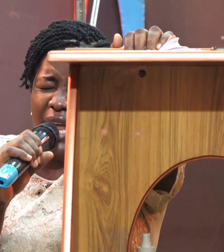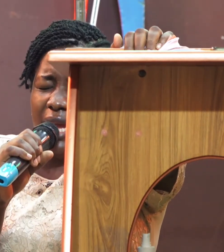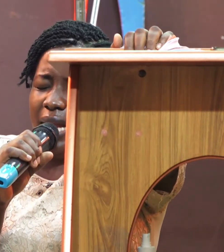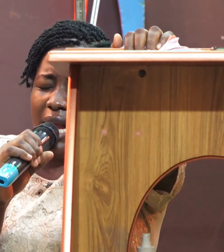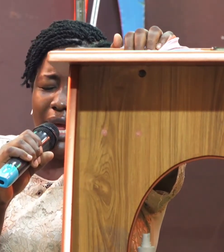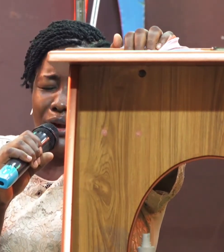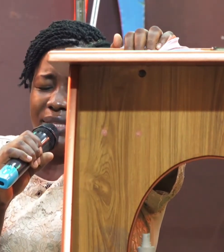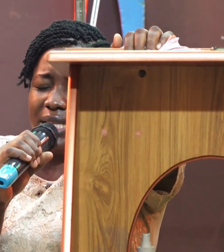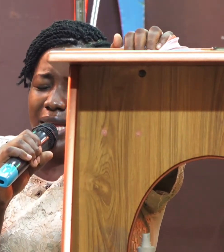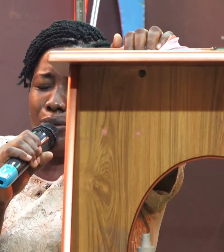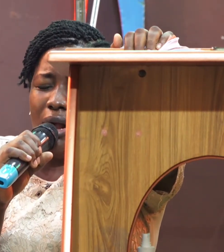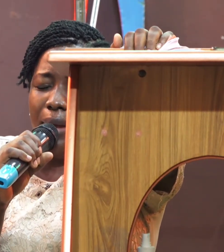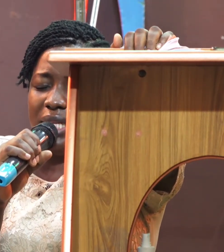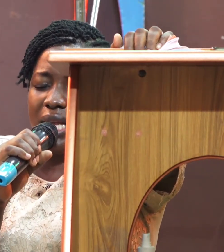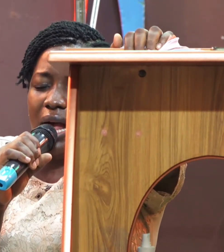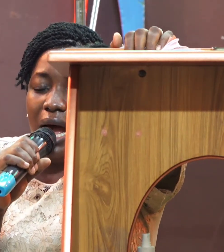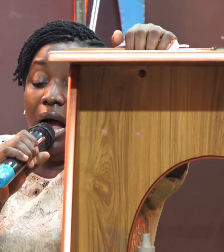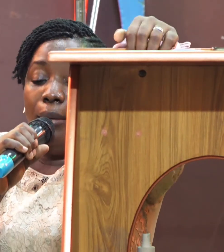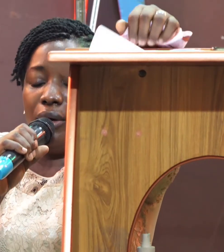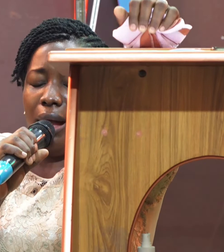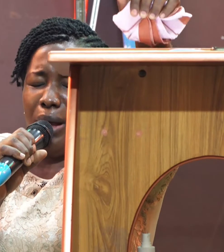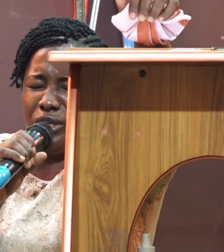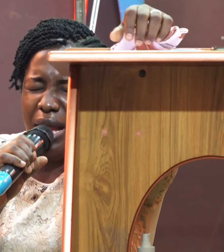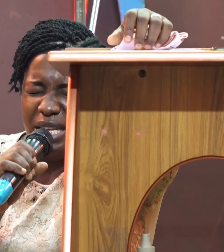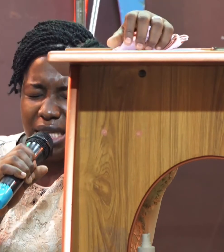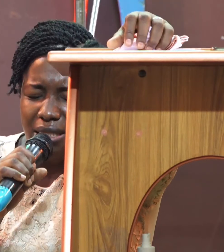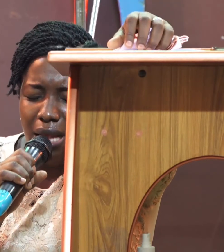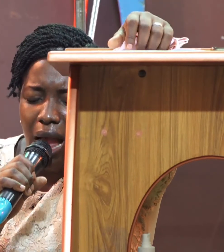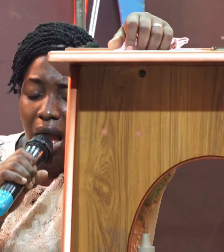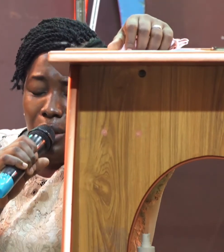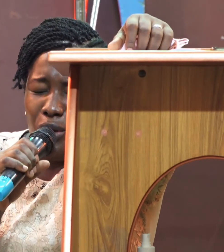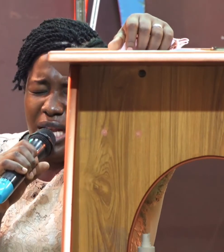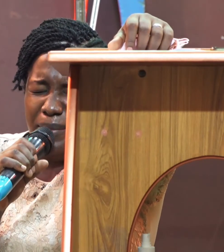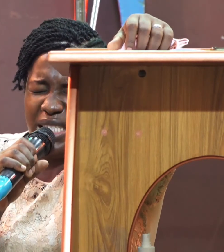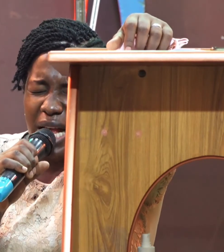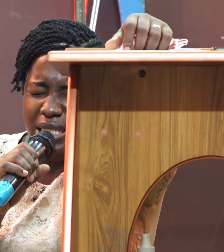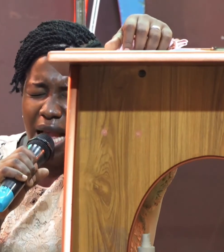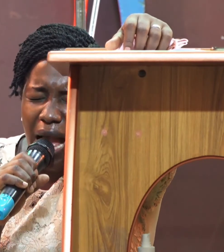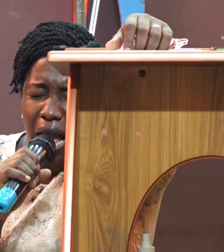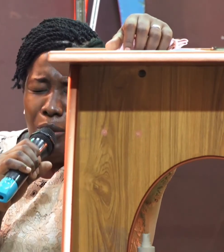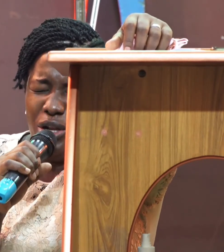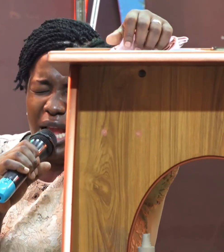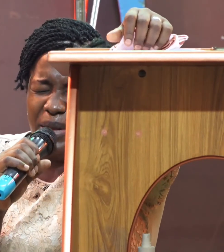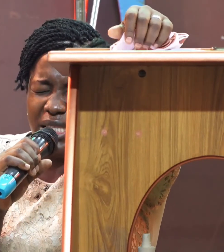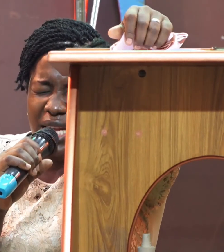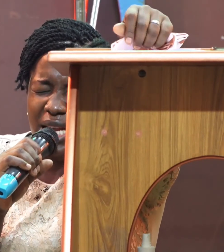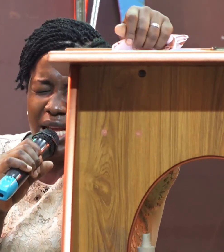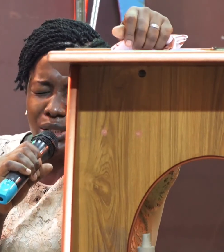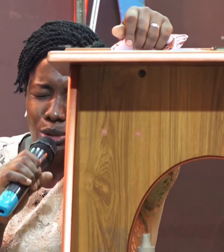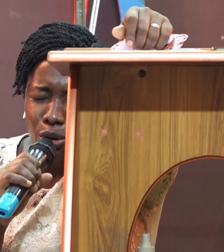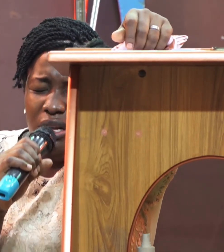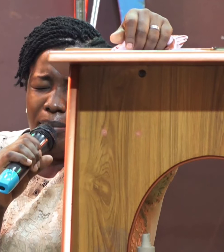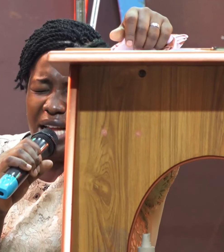Tuwonye netagala lio msai kwa bachala. Mukama wonyaba saja. Wonyaba saja. Wonyaba